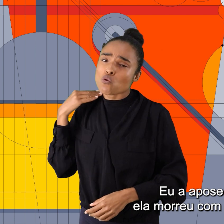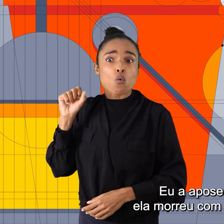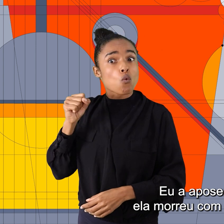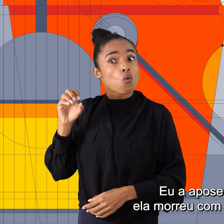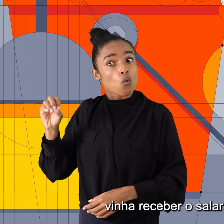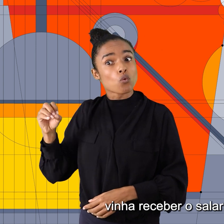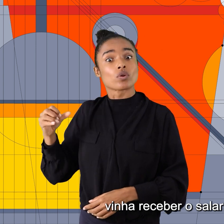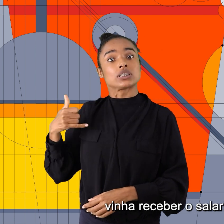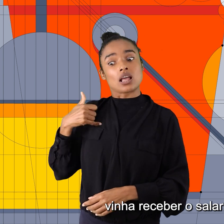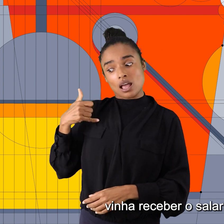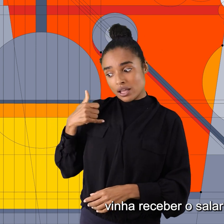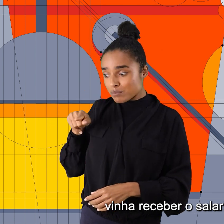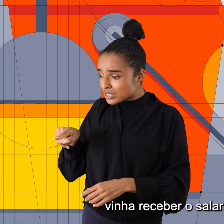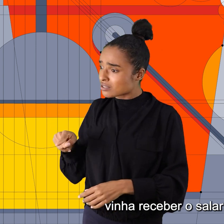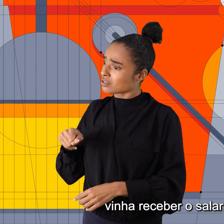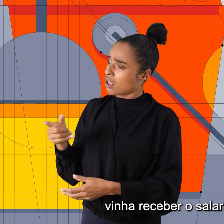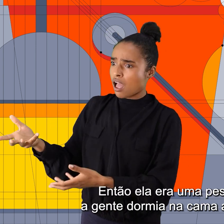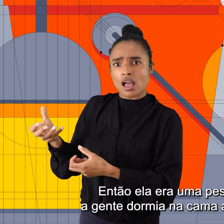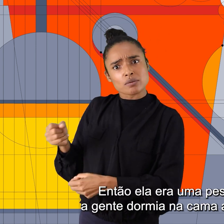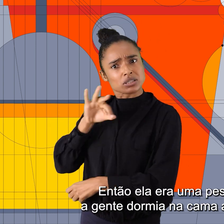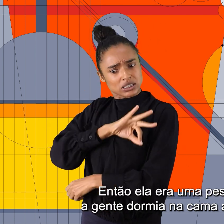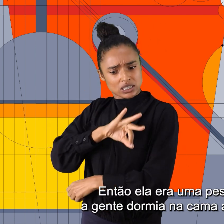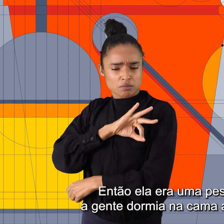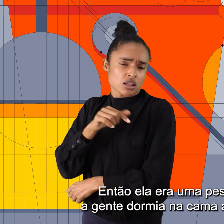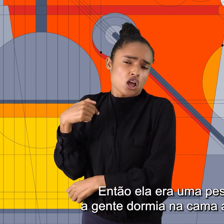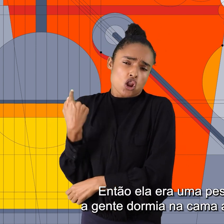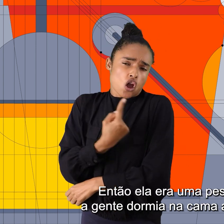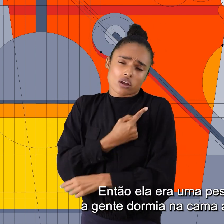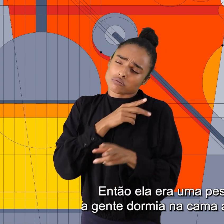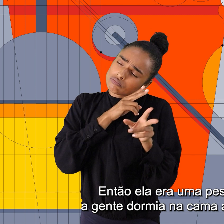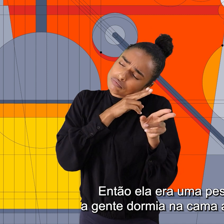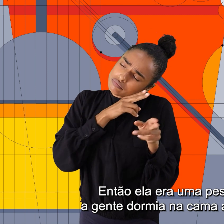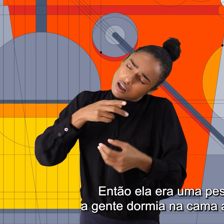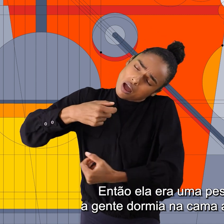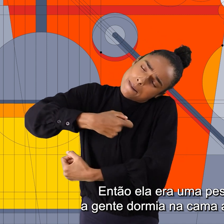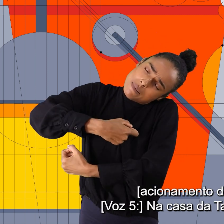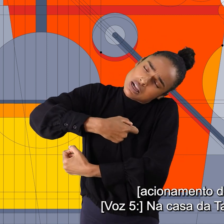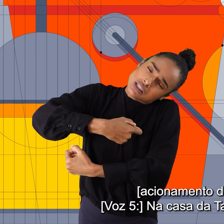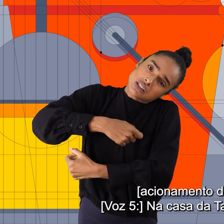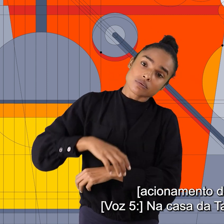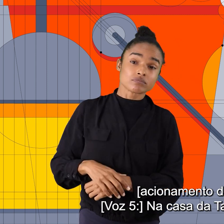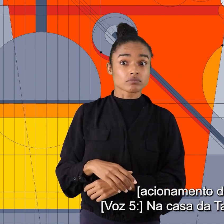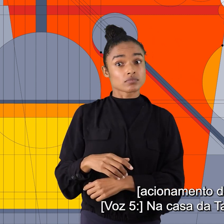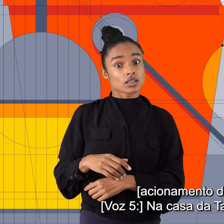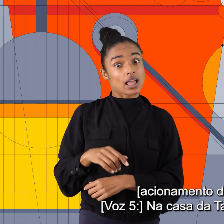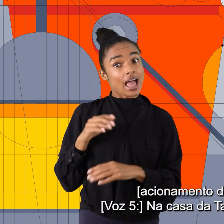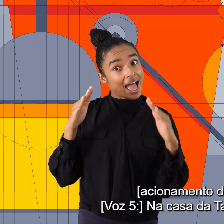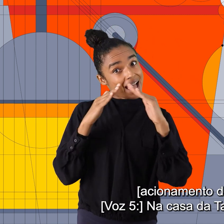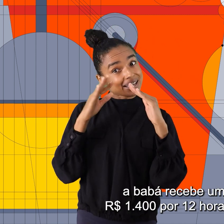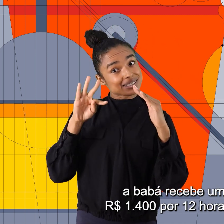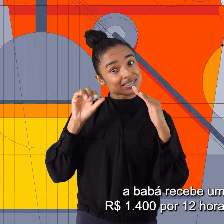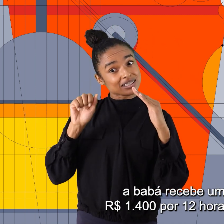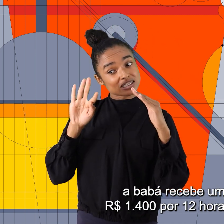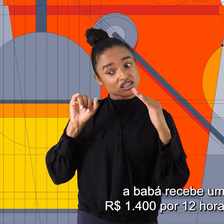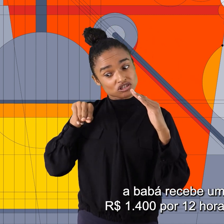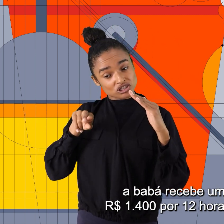80 anos, vinha receber o saláriozinho dela. Então, ela era uma pessoa da família, a gente dormia na cama abraçada com ela. Na casa da Tatiana é assim.